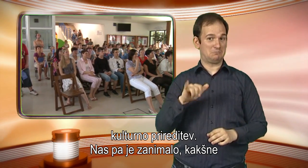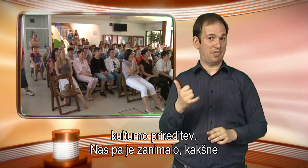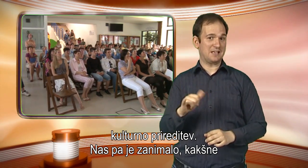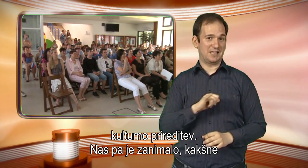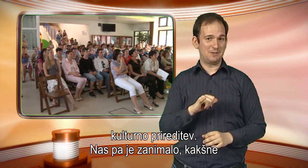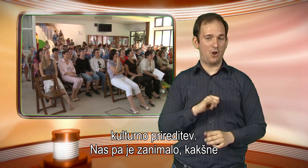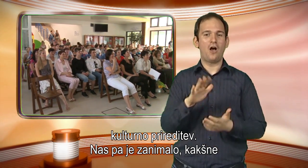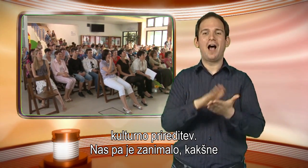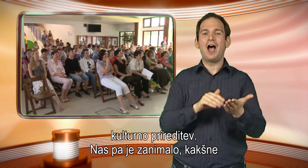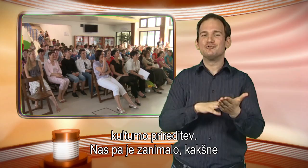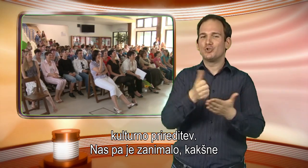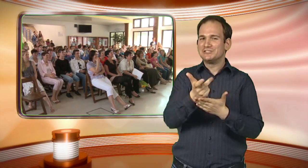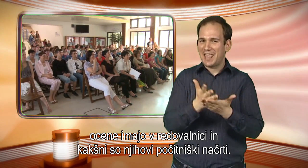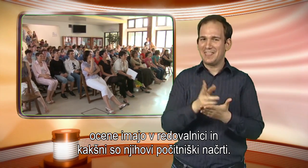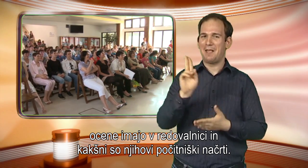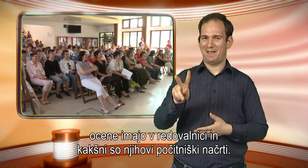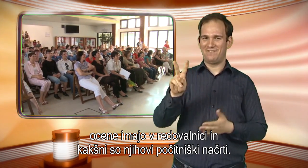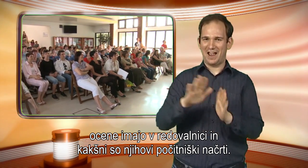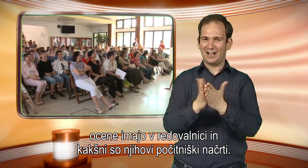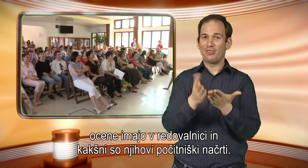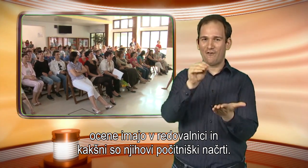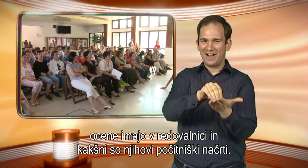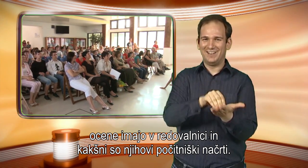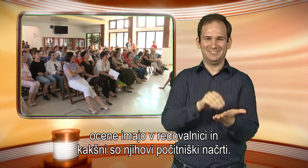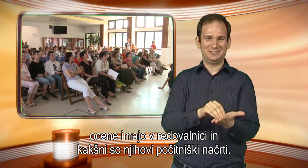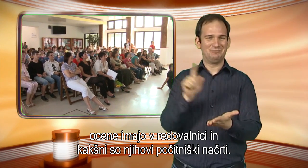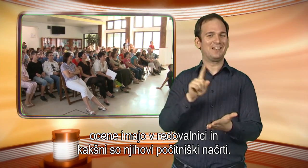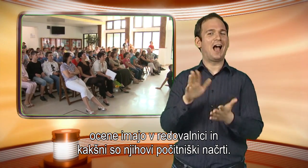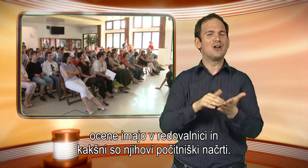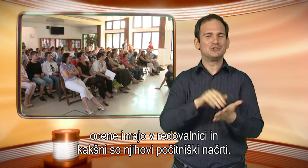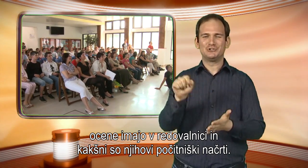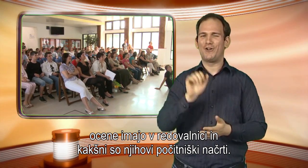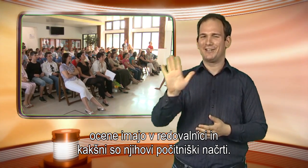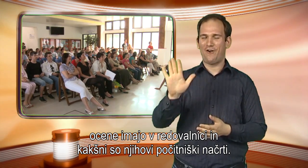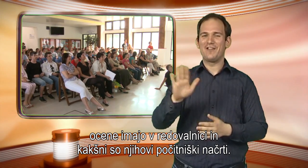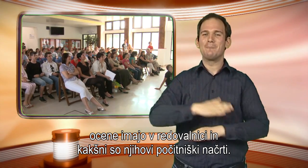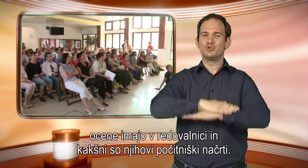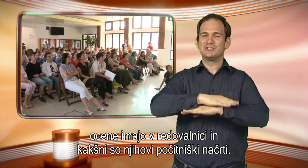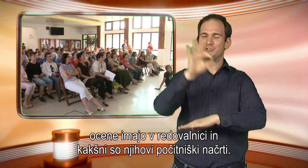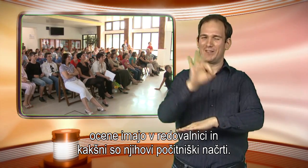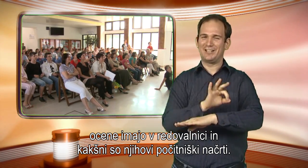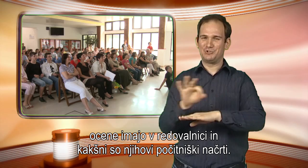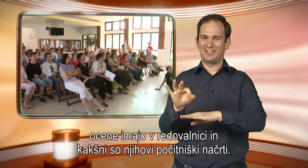Nas pa je zanimalo, kakšne ocene imajo v redovalnici in kakšni so njihovi počitniški